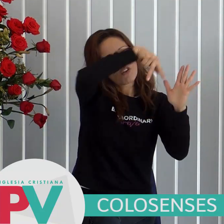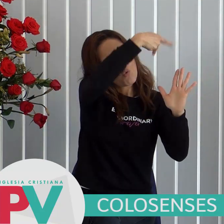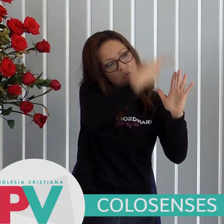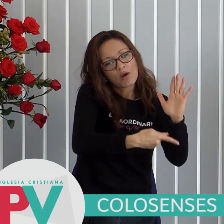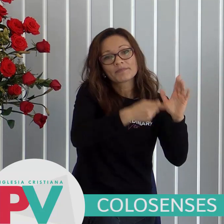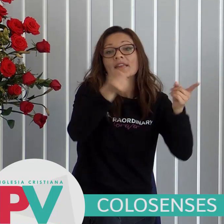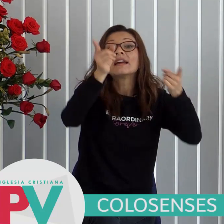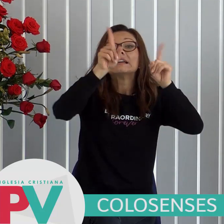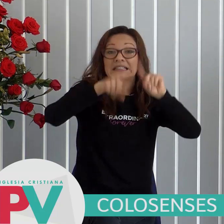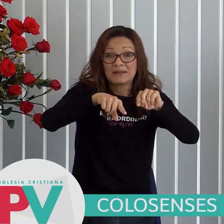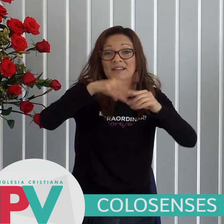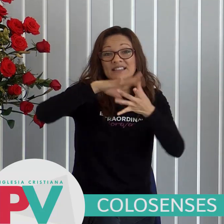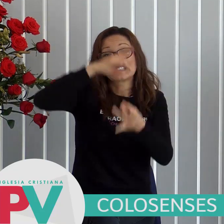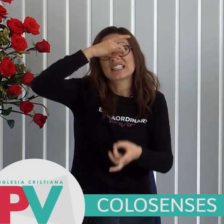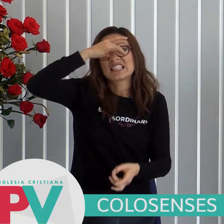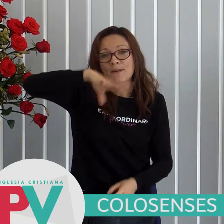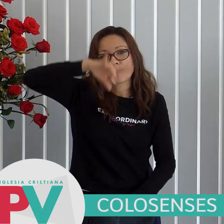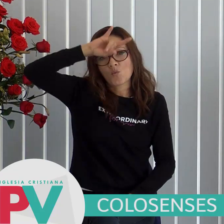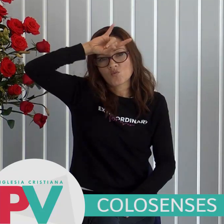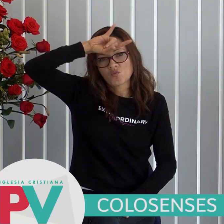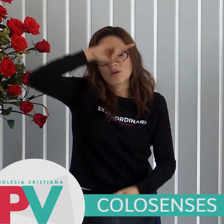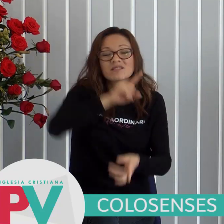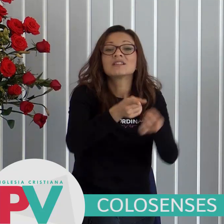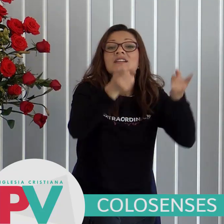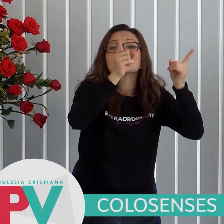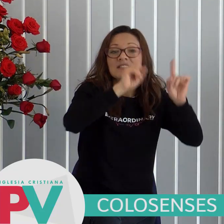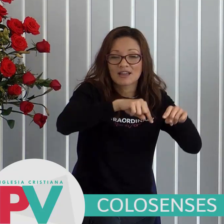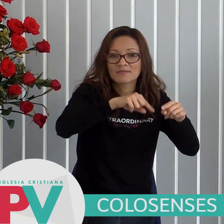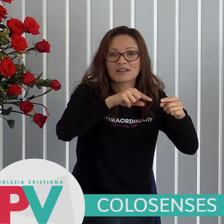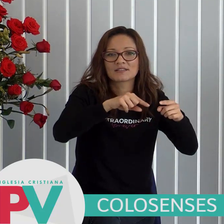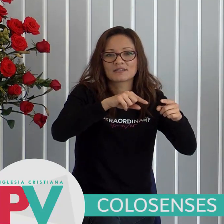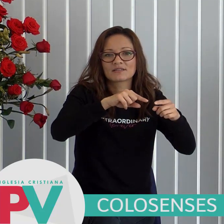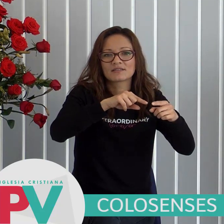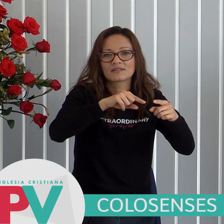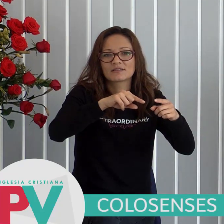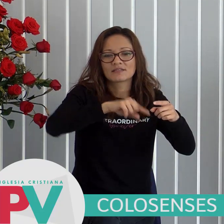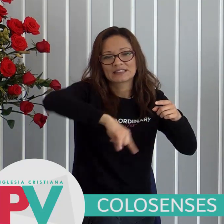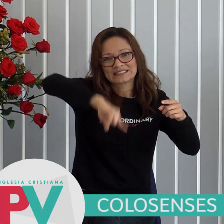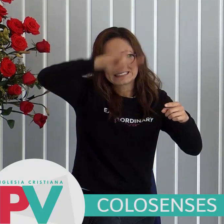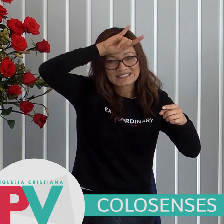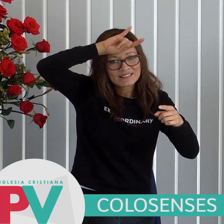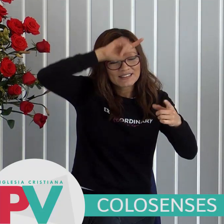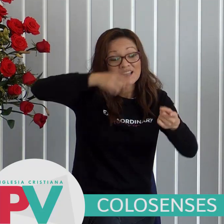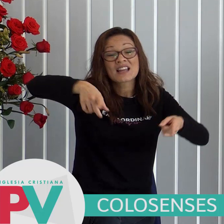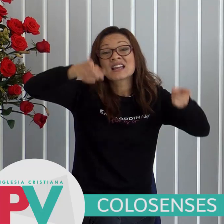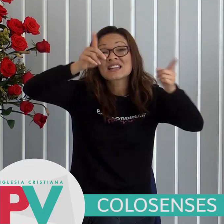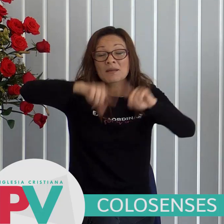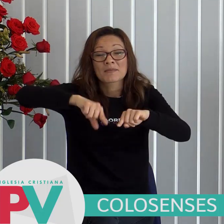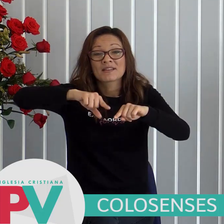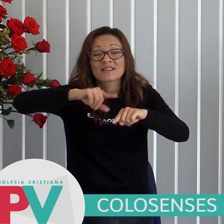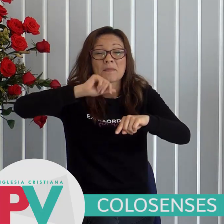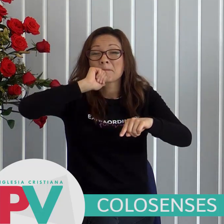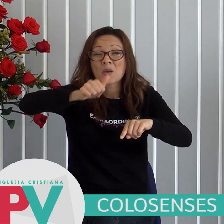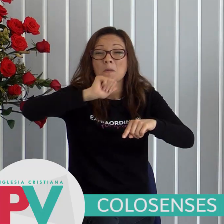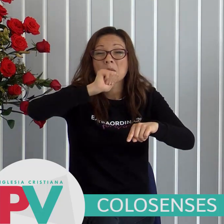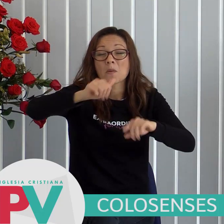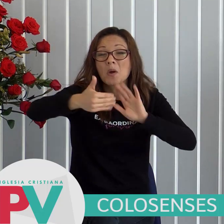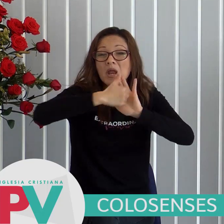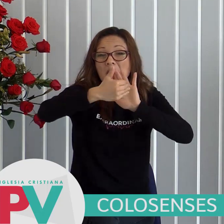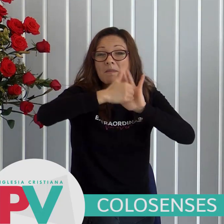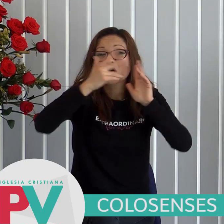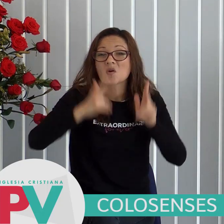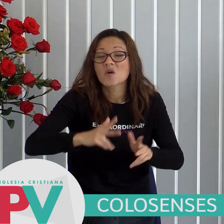obra. Y además de los demonios están los que están a su lado fregándole la vida. Y los peores, ¿saben quiénes son los peores